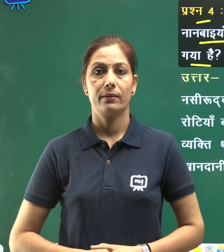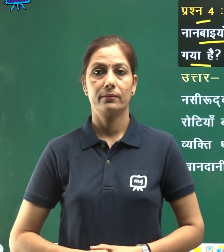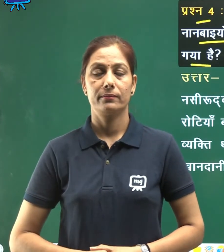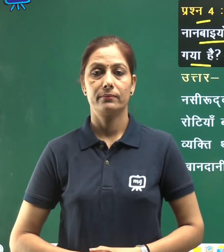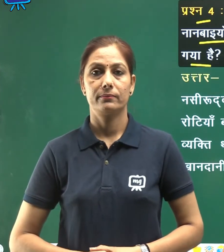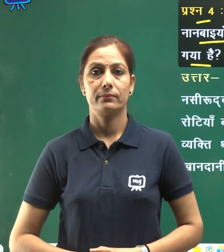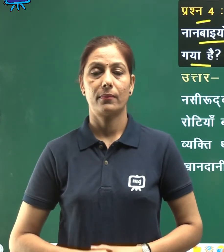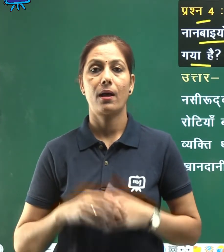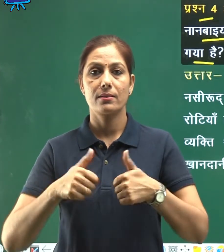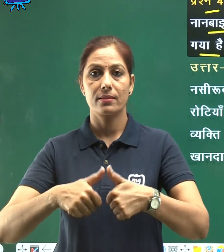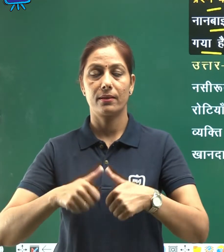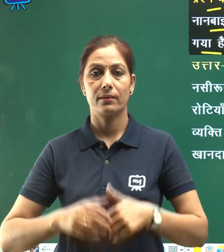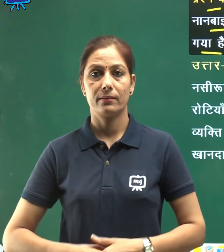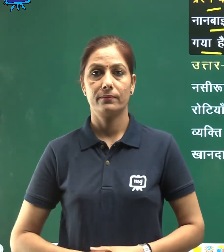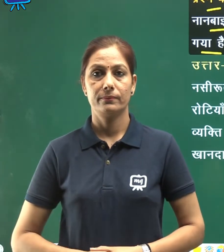उत्तर है